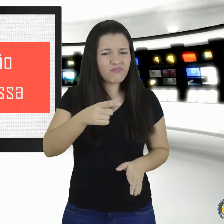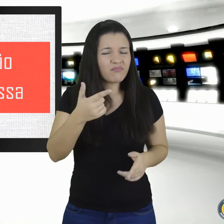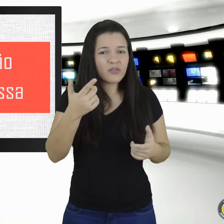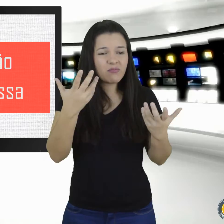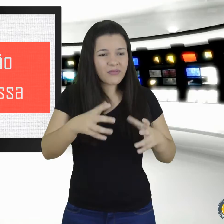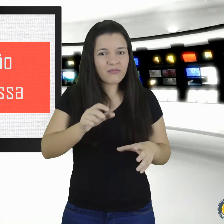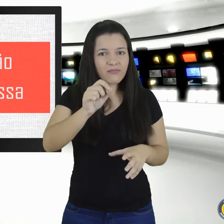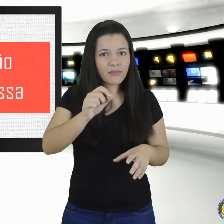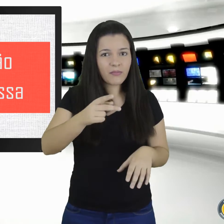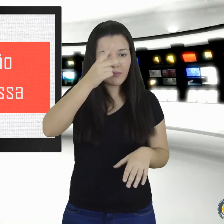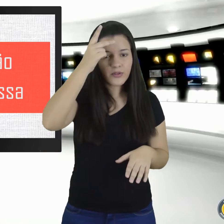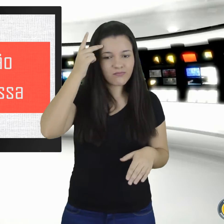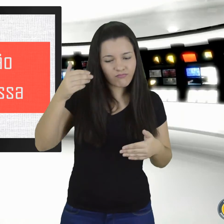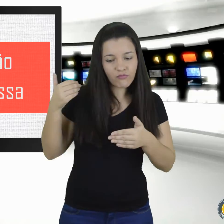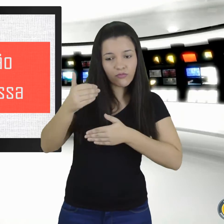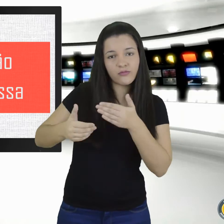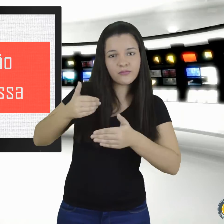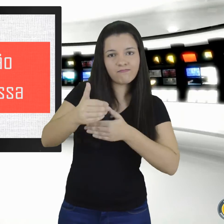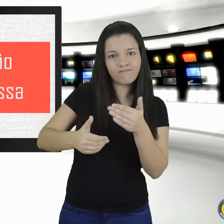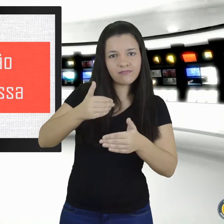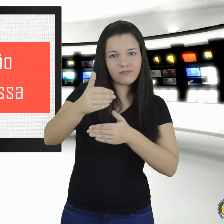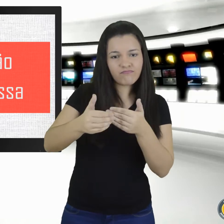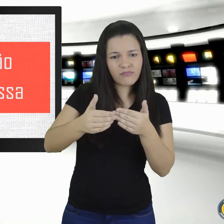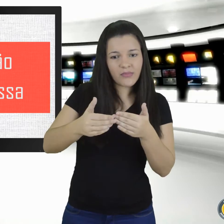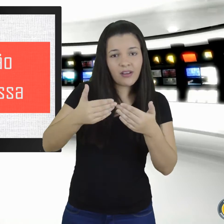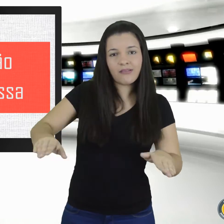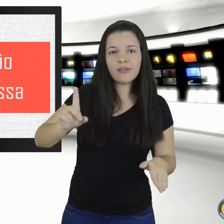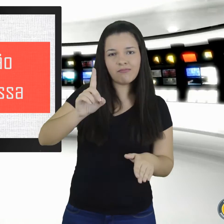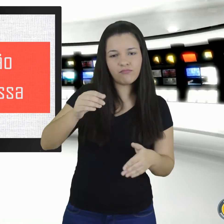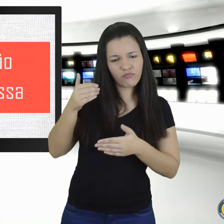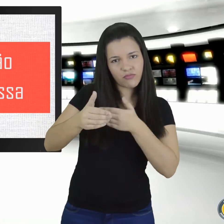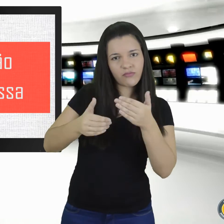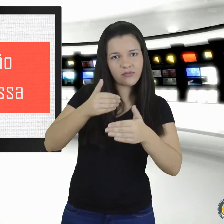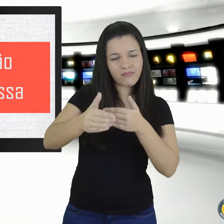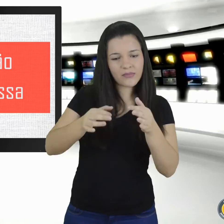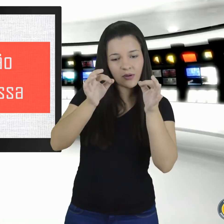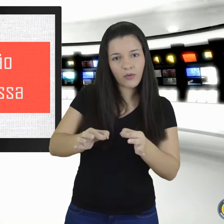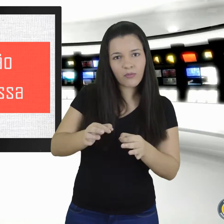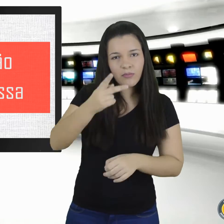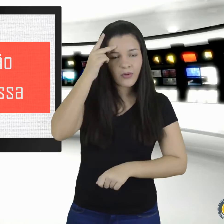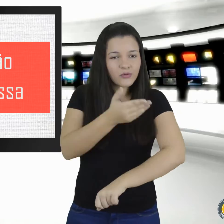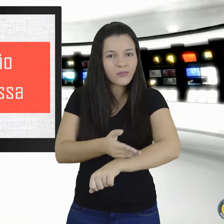não houvesse quebra de continuidade em processos que já faziam parte do dia a